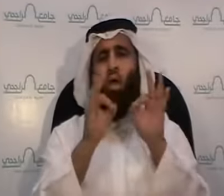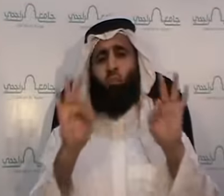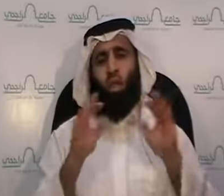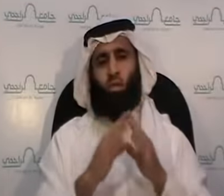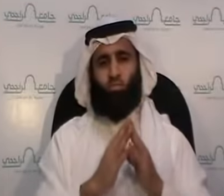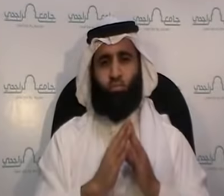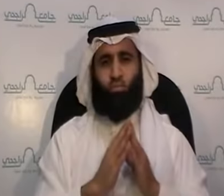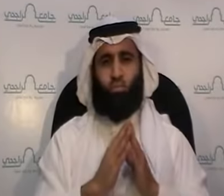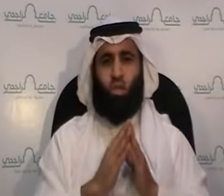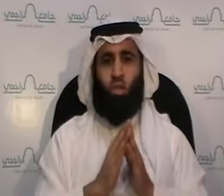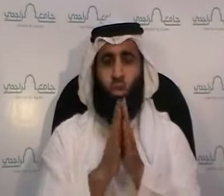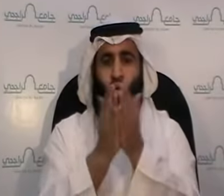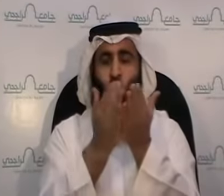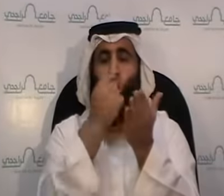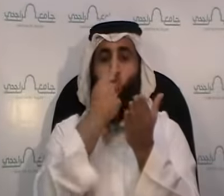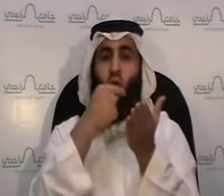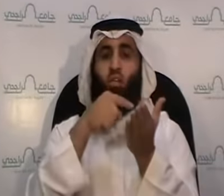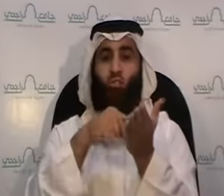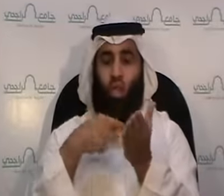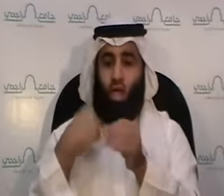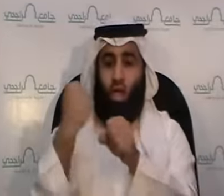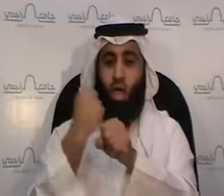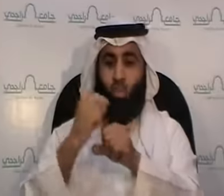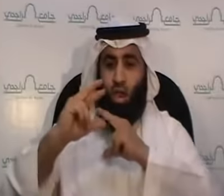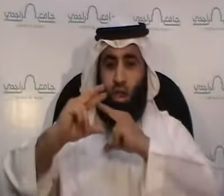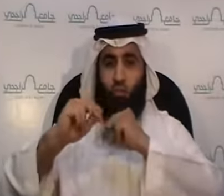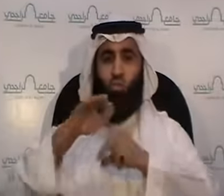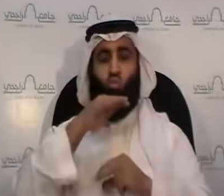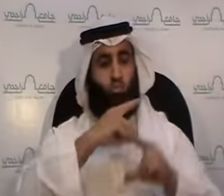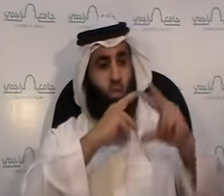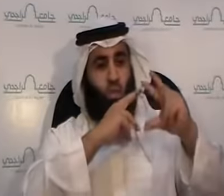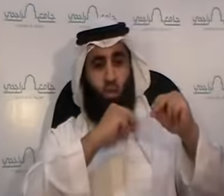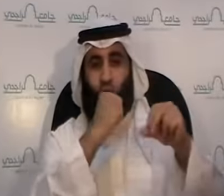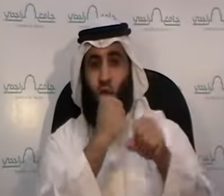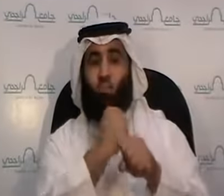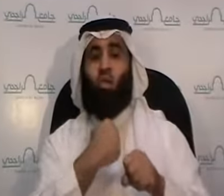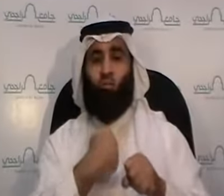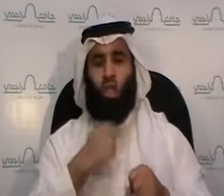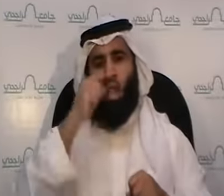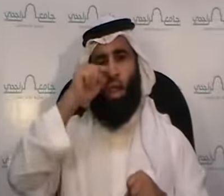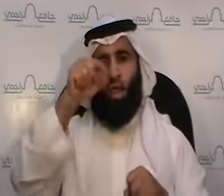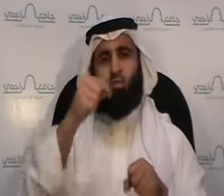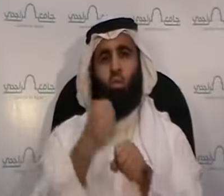أوامر الكتاب والسنة، وفي اجتناب ما نهت عنه،